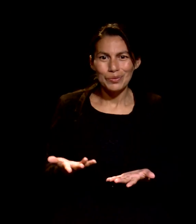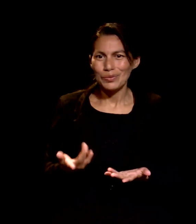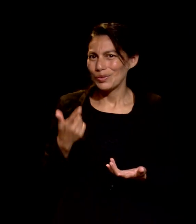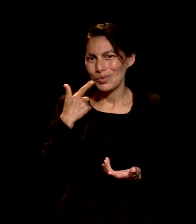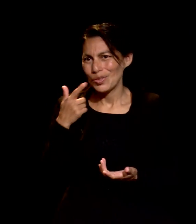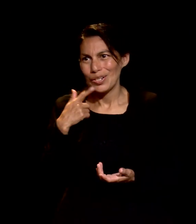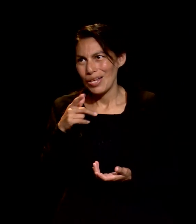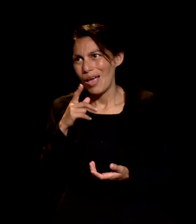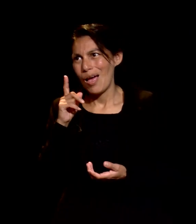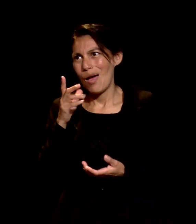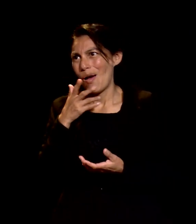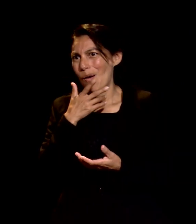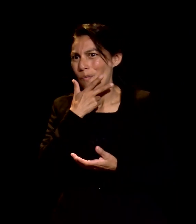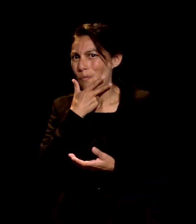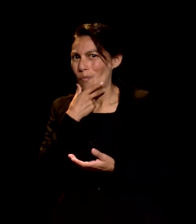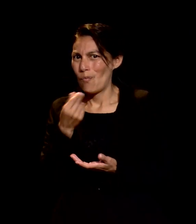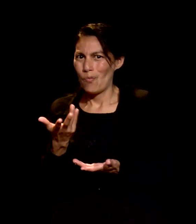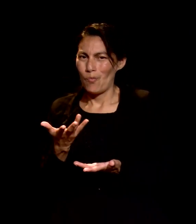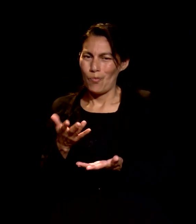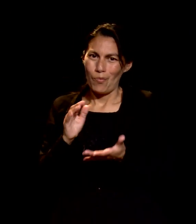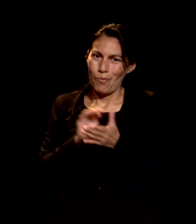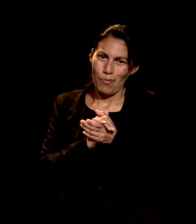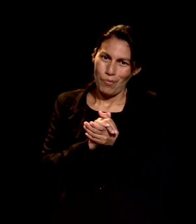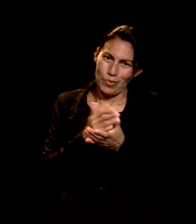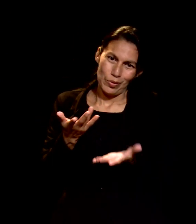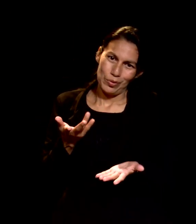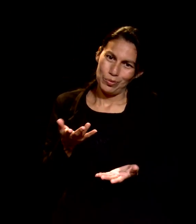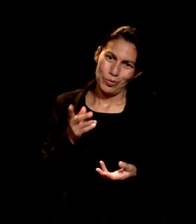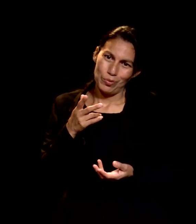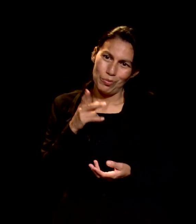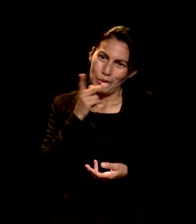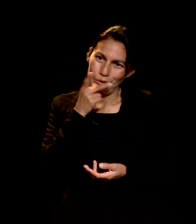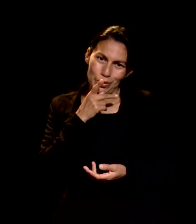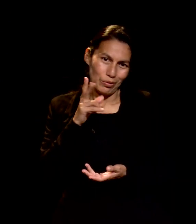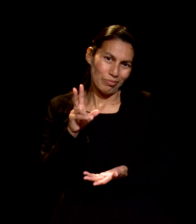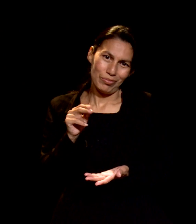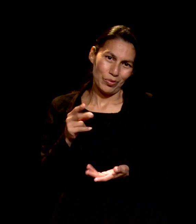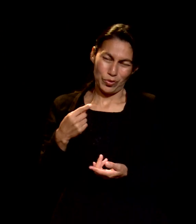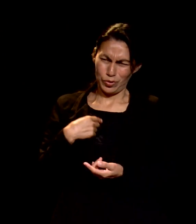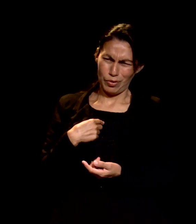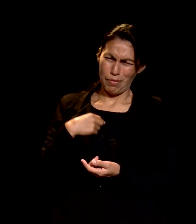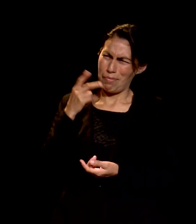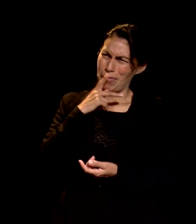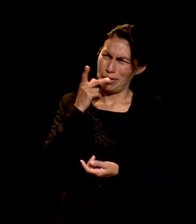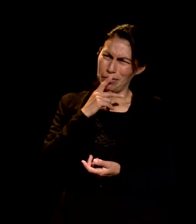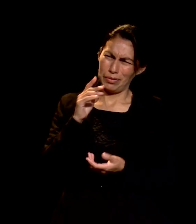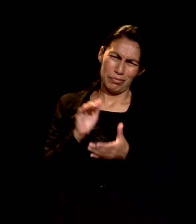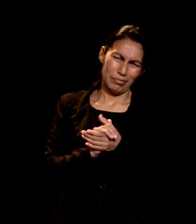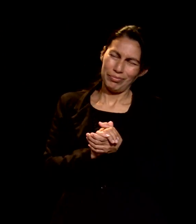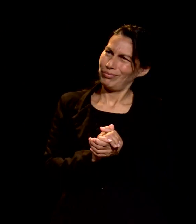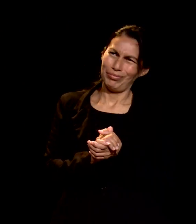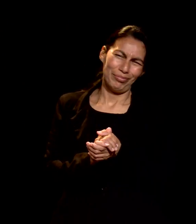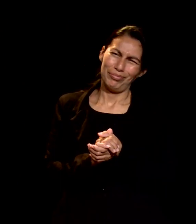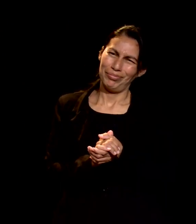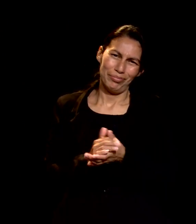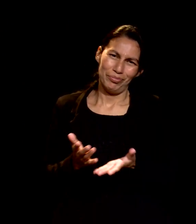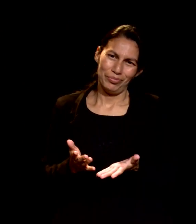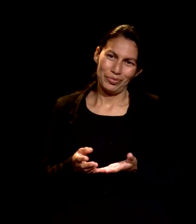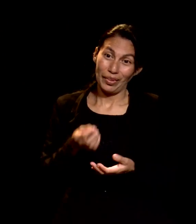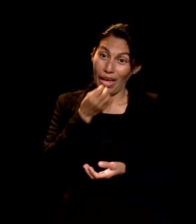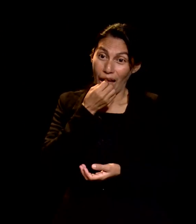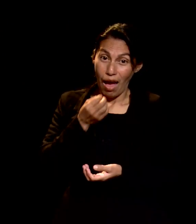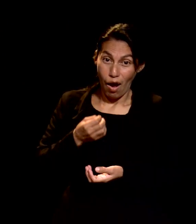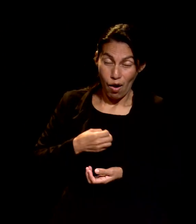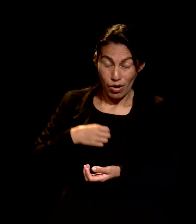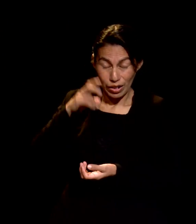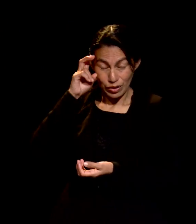así el pastor yo no quería o sea en mi no me visualizaba casada con un pastor a